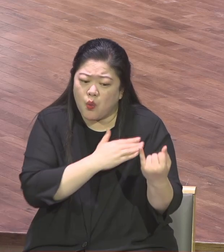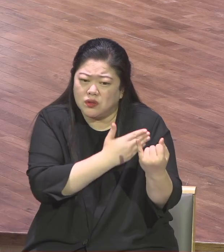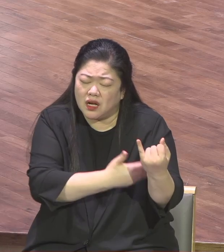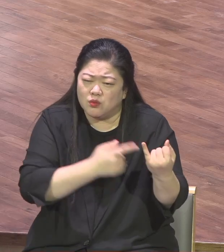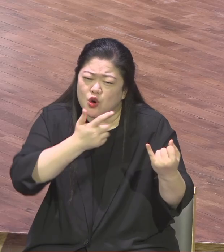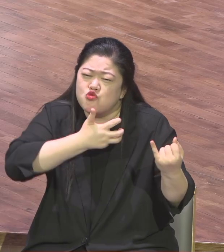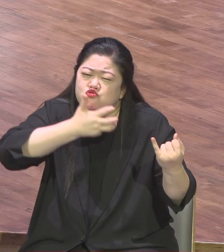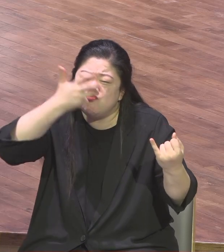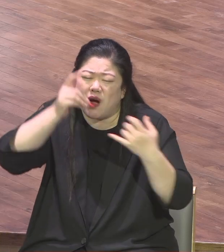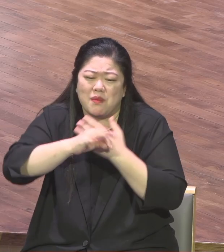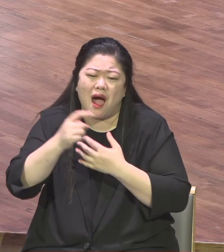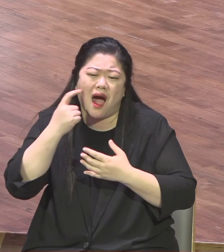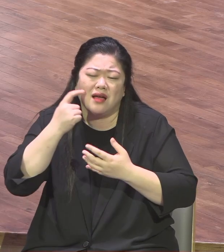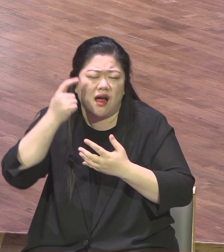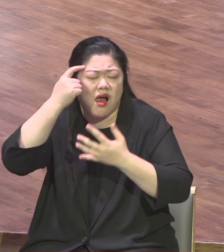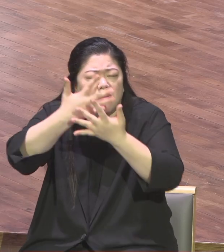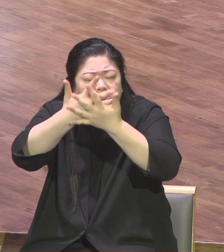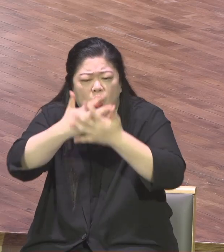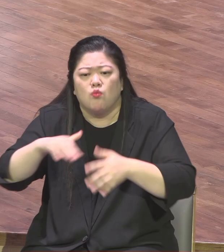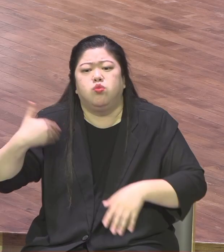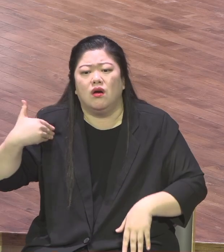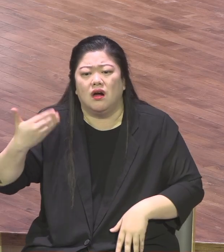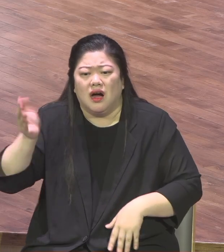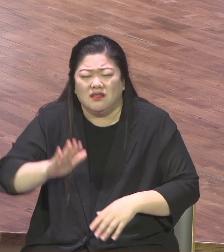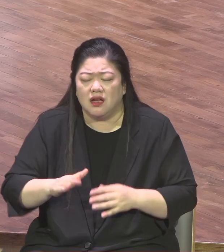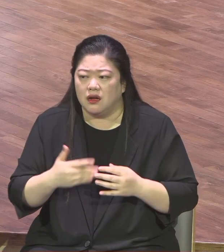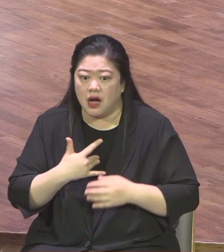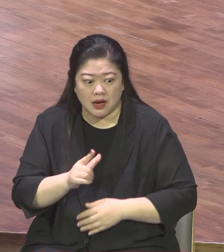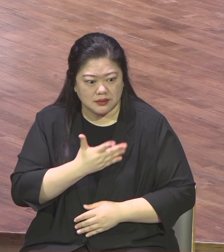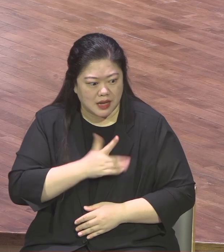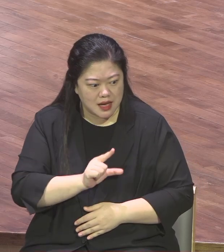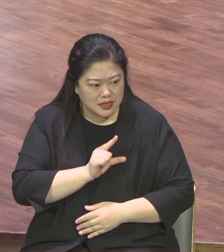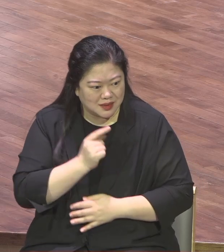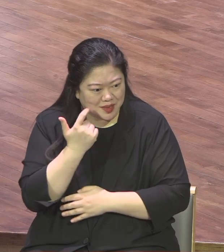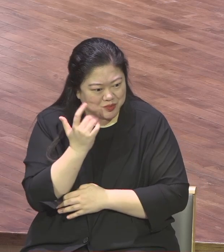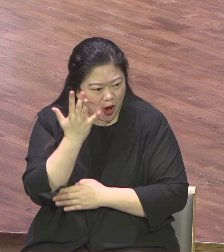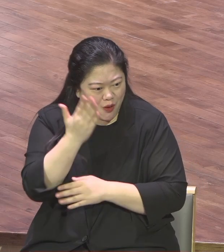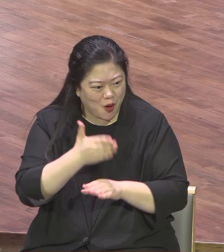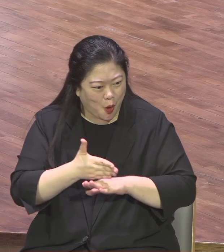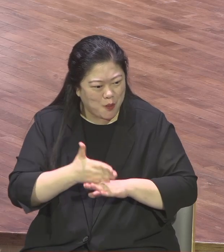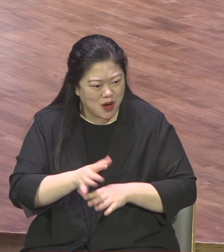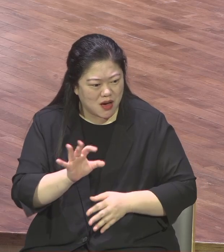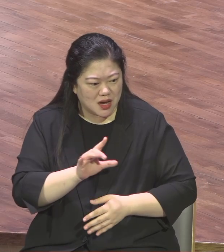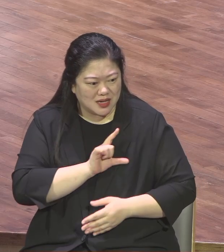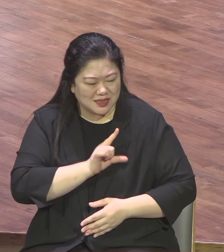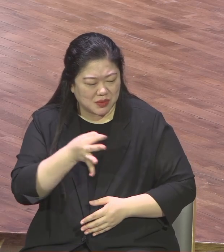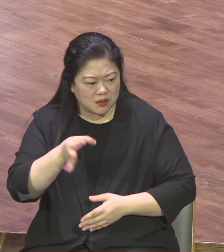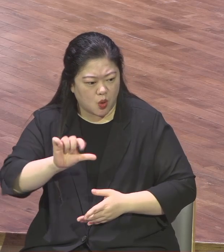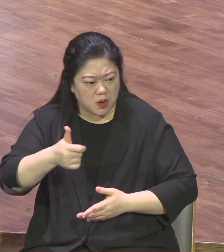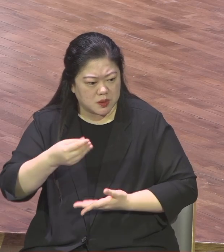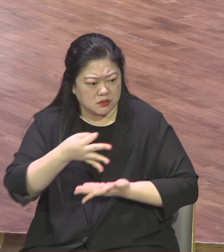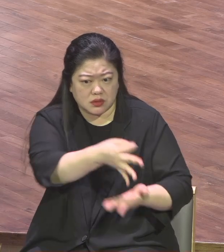봤는지 그거가 말 한마디 힘을 얻었다 500만 원 전달했다. 주여.